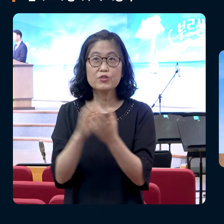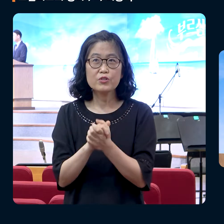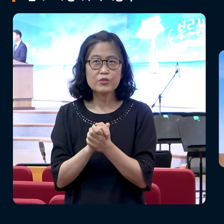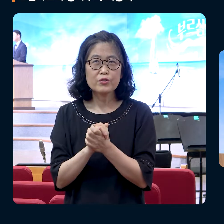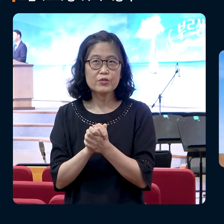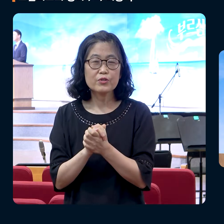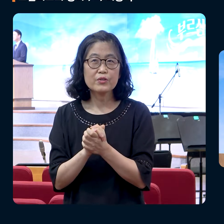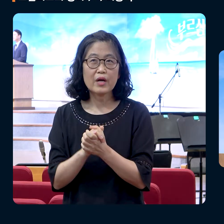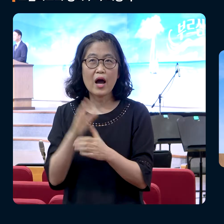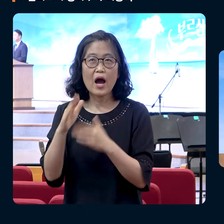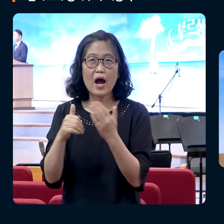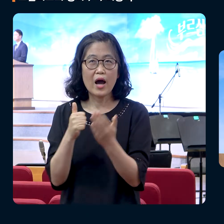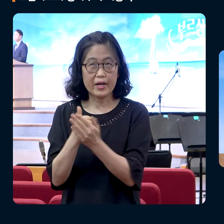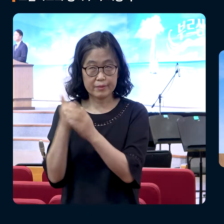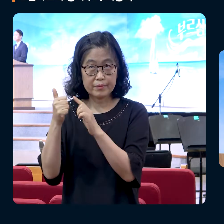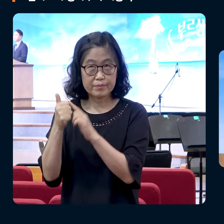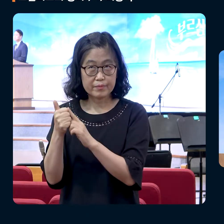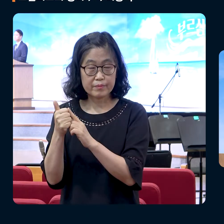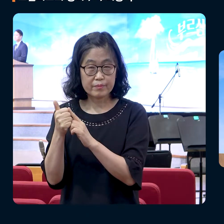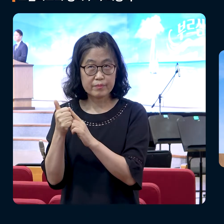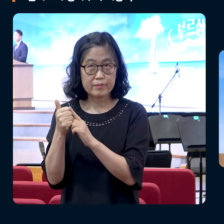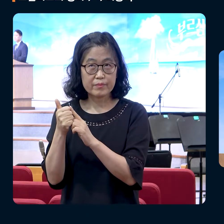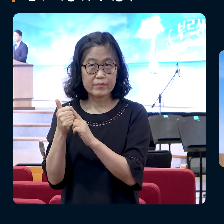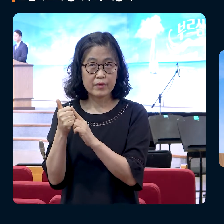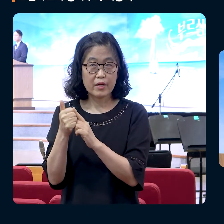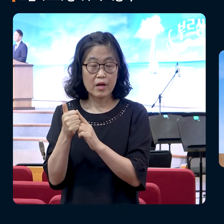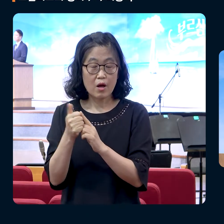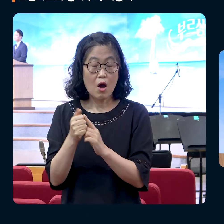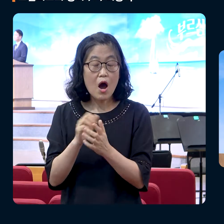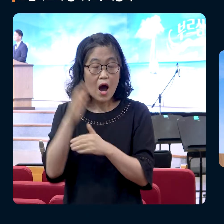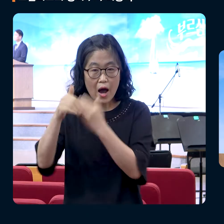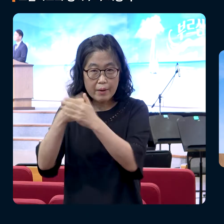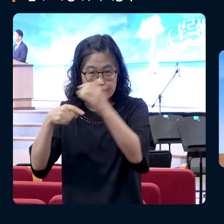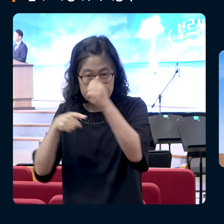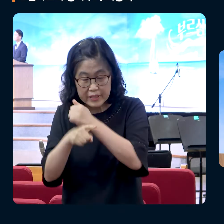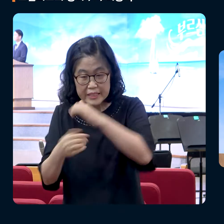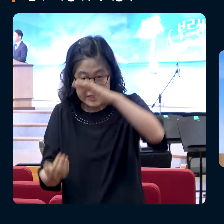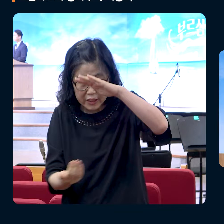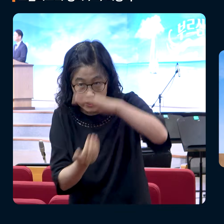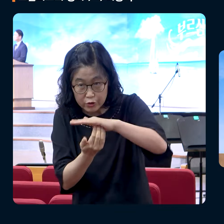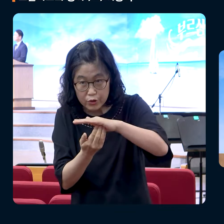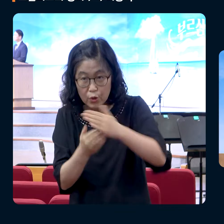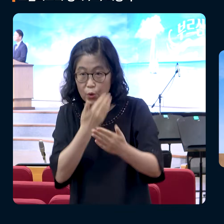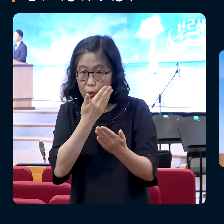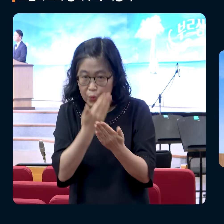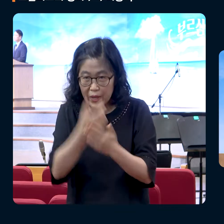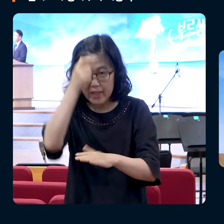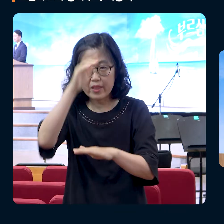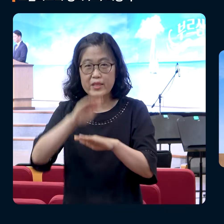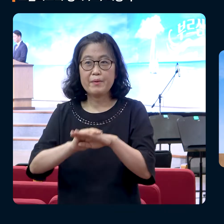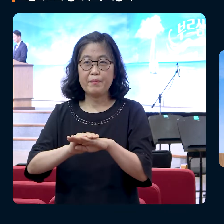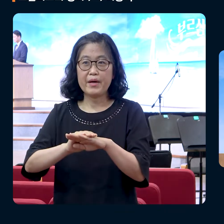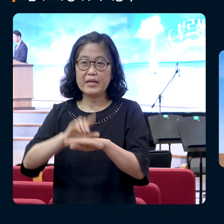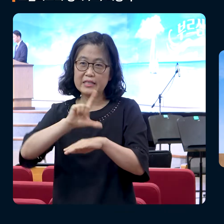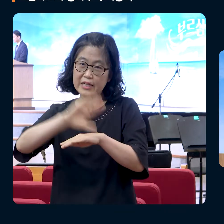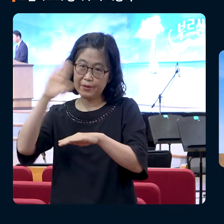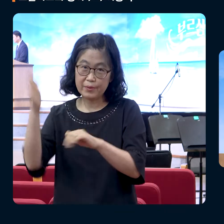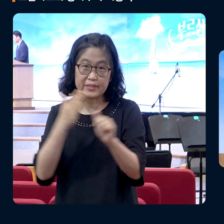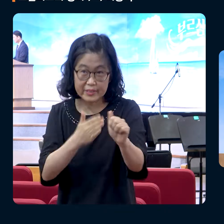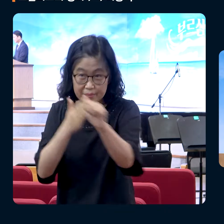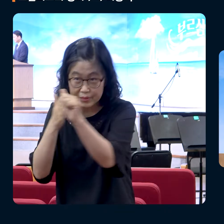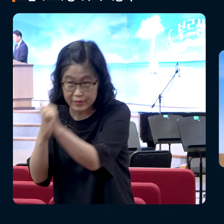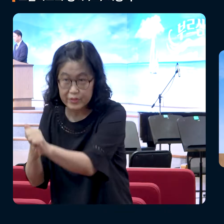뜻이 분명히 있을 텐데, 다른 어떤 것보다도 그 하나님의 뜻이 이루어지는 그런 귀한 예배 시간들이 되기를 간절히